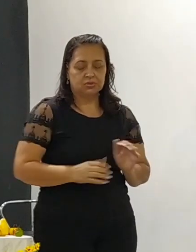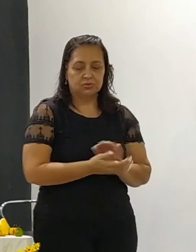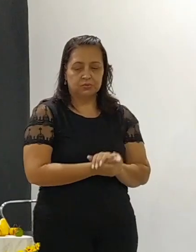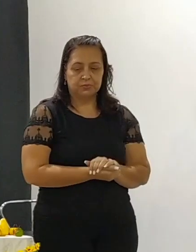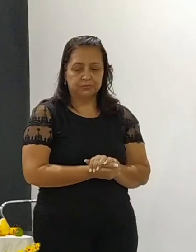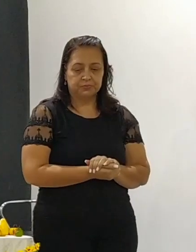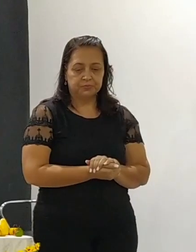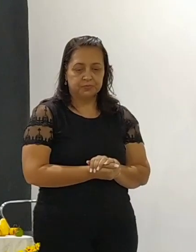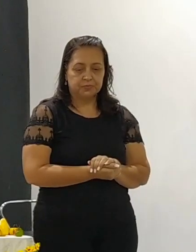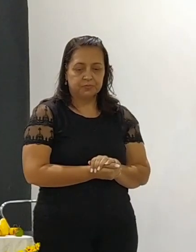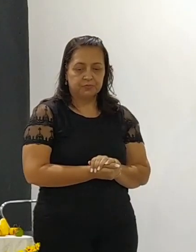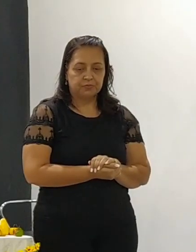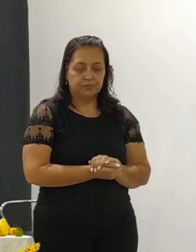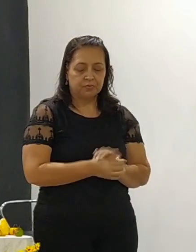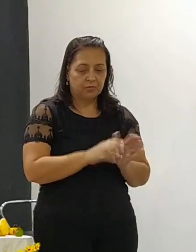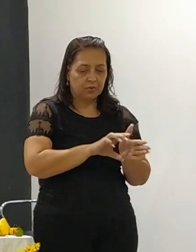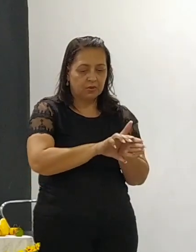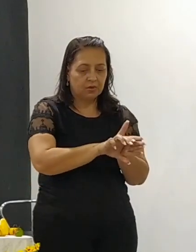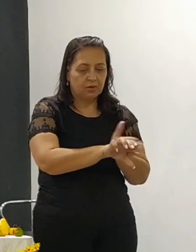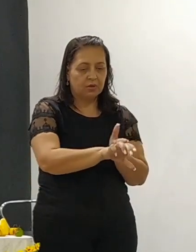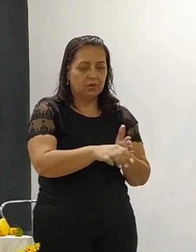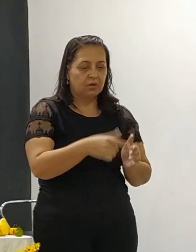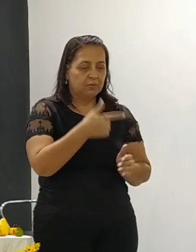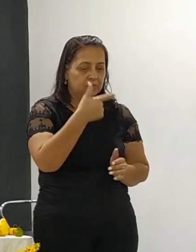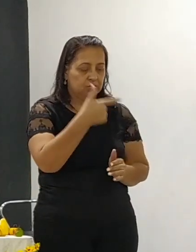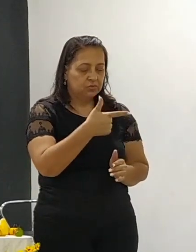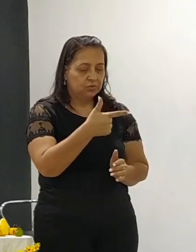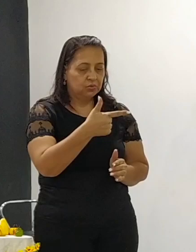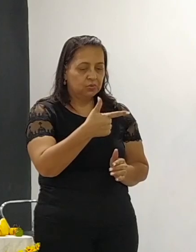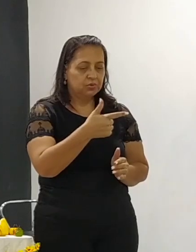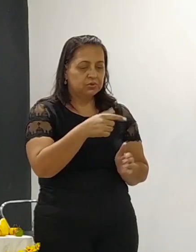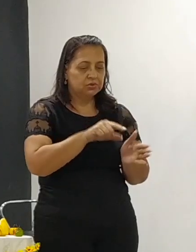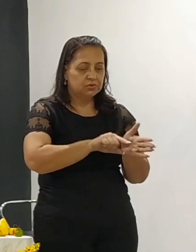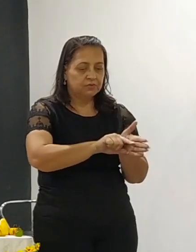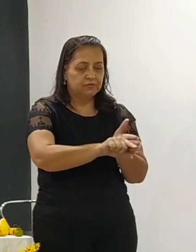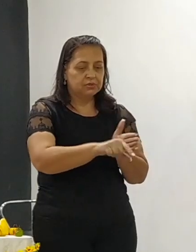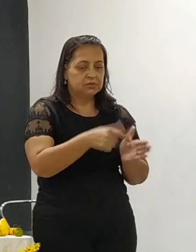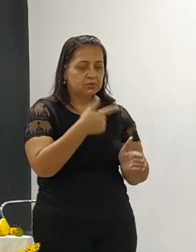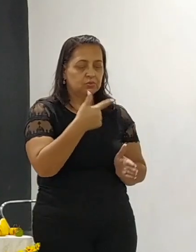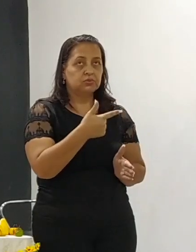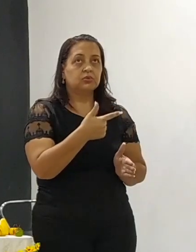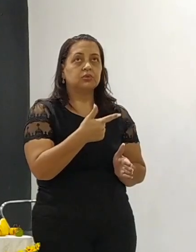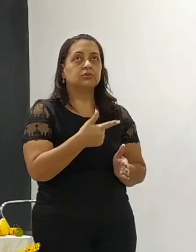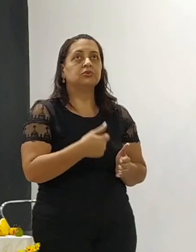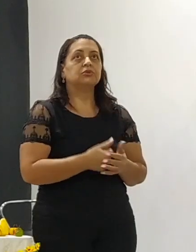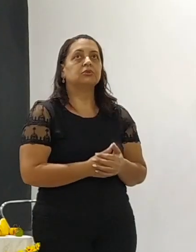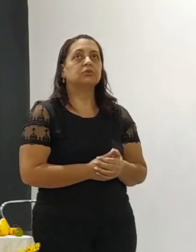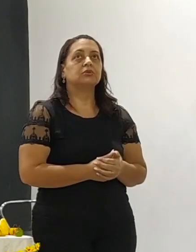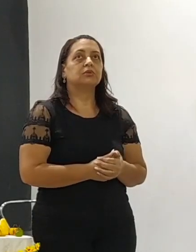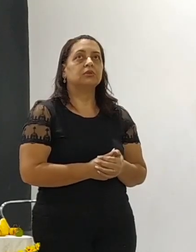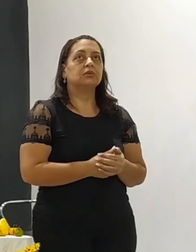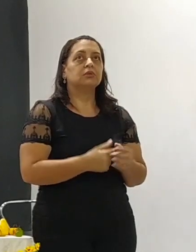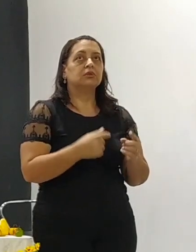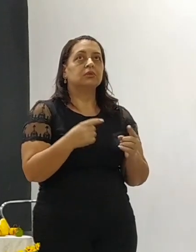número 2, versículo de número 2, segunda carta de Paulo a Timóteo, no capítulo 2,